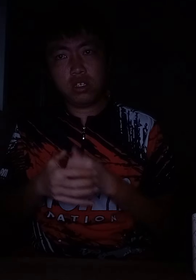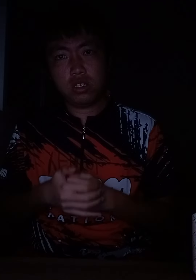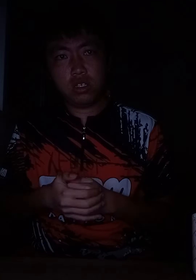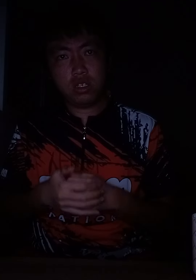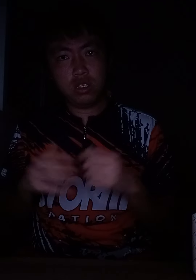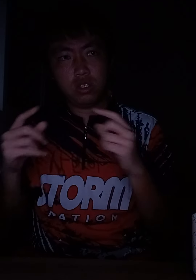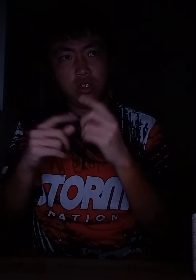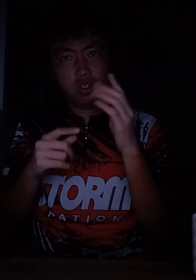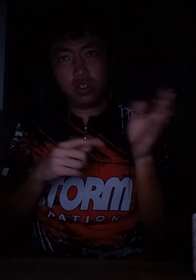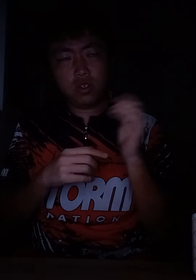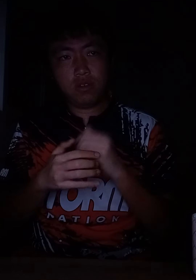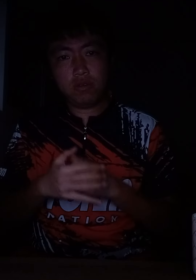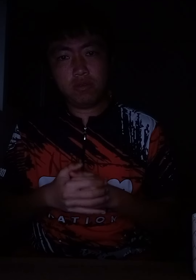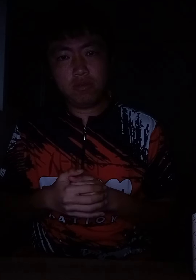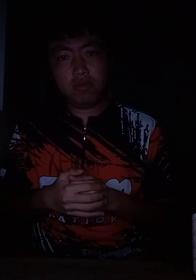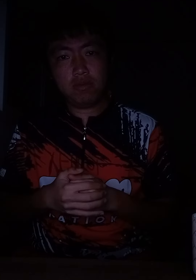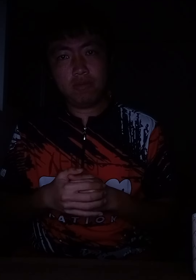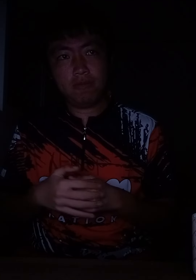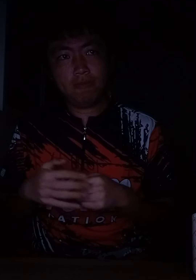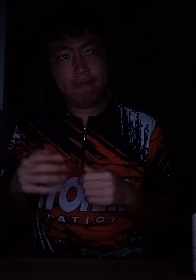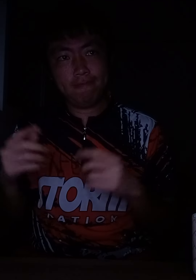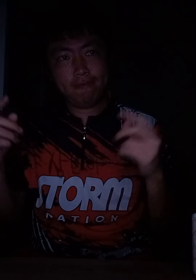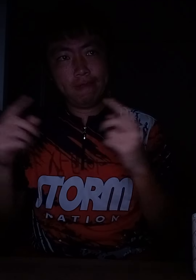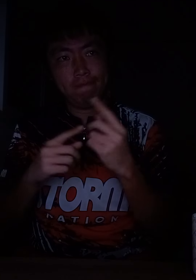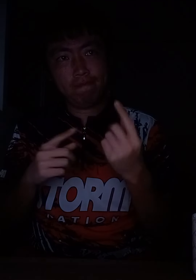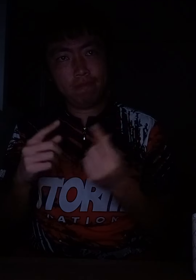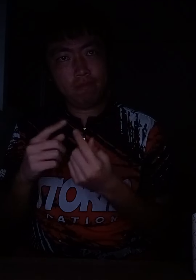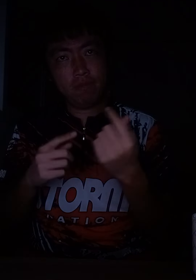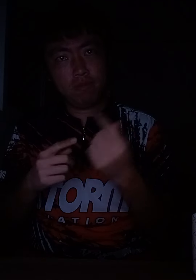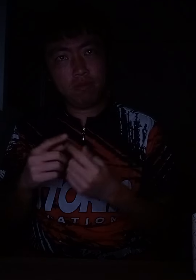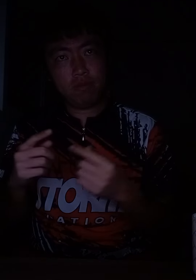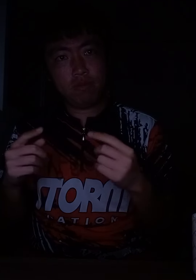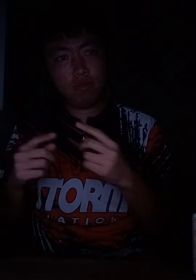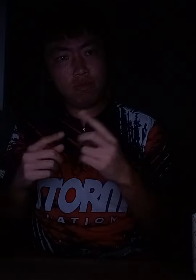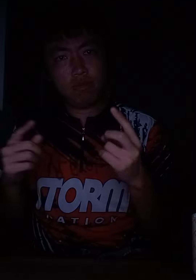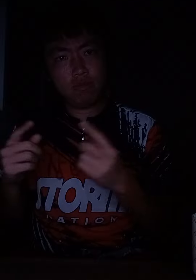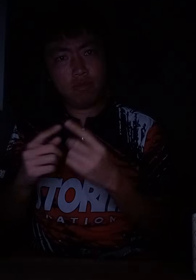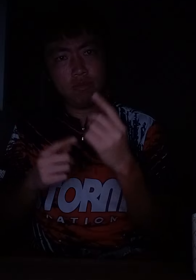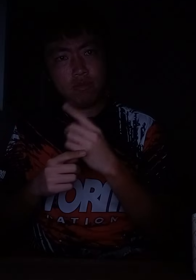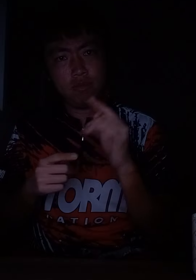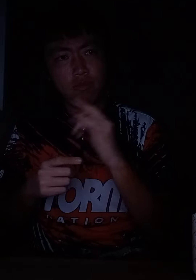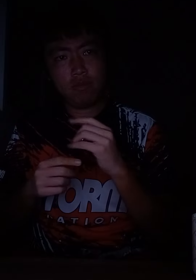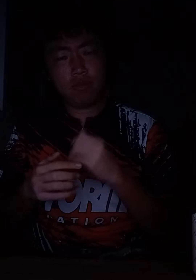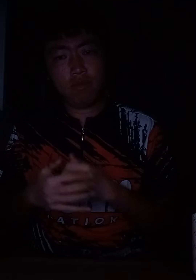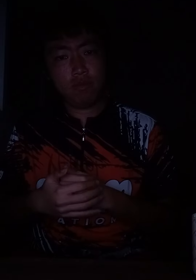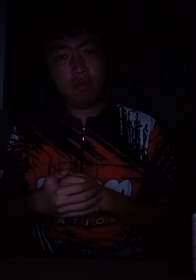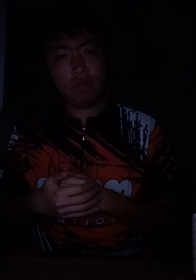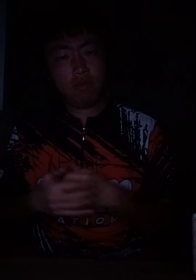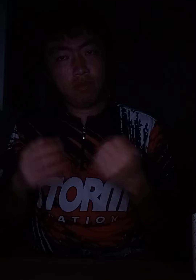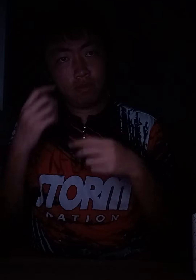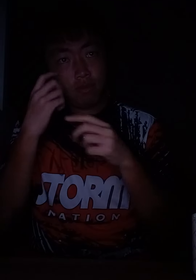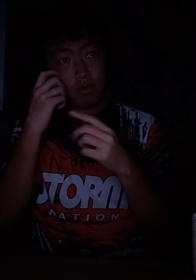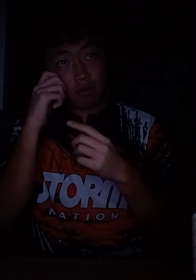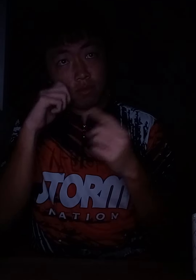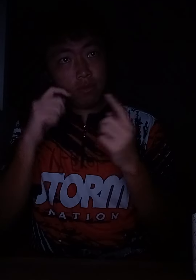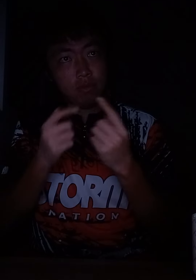간혹 계시고요. 예. 그리고 보편적으로는 다 양호한 편입니다. 요새는. 네. 시민분들이